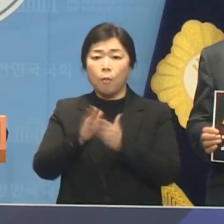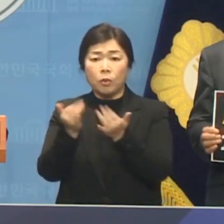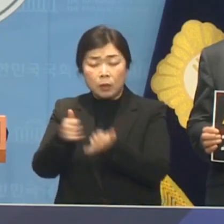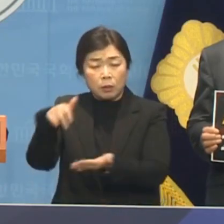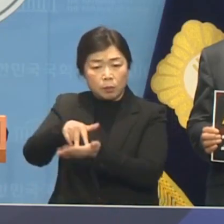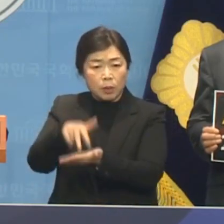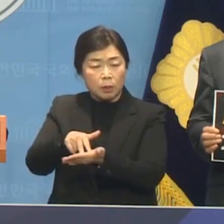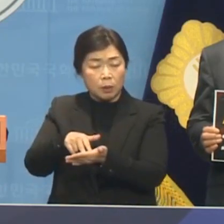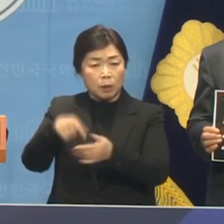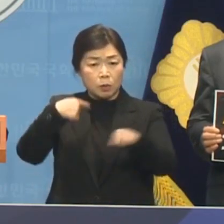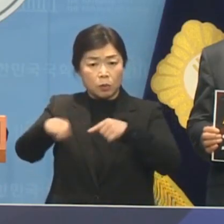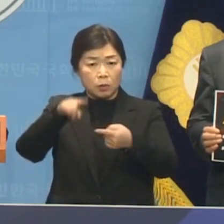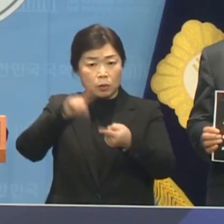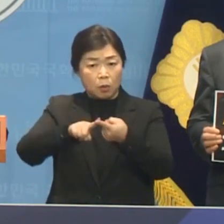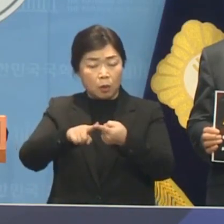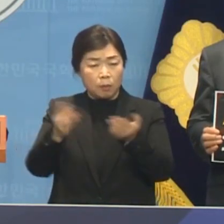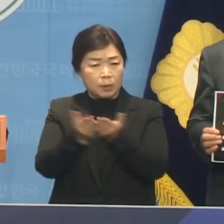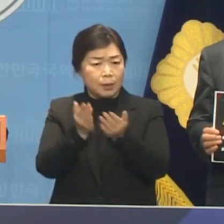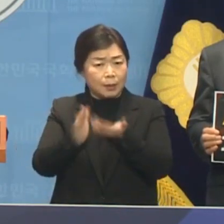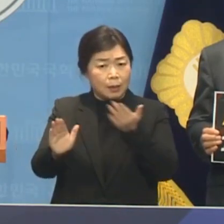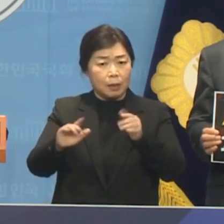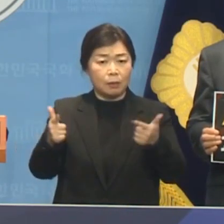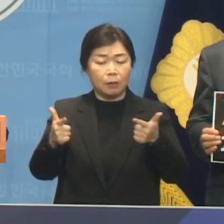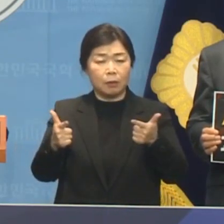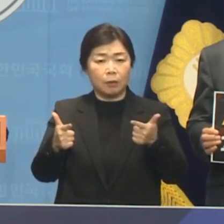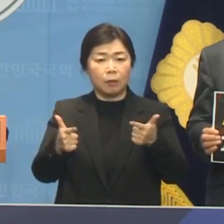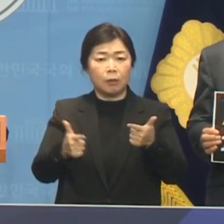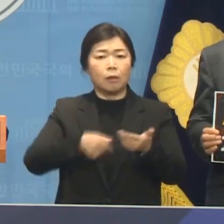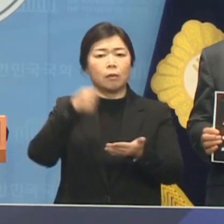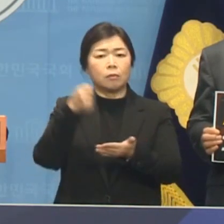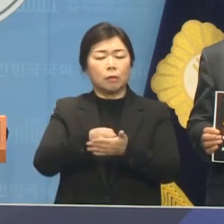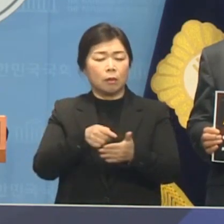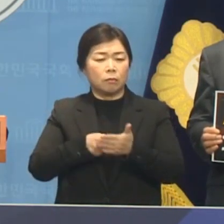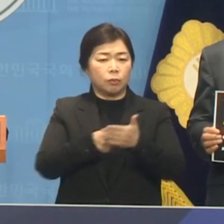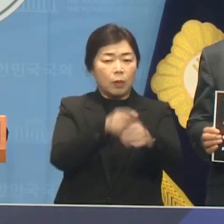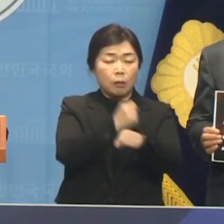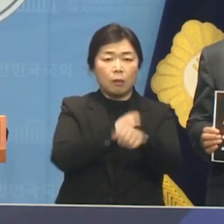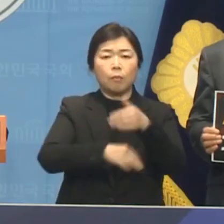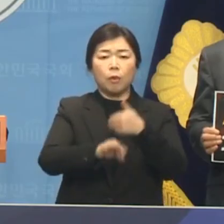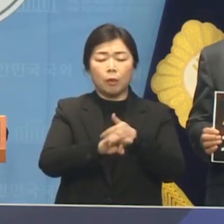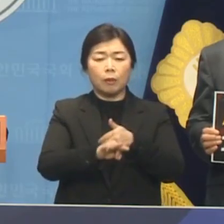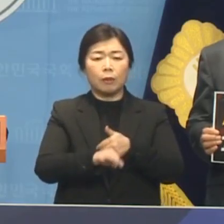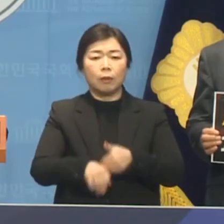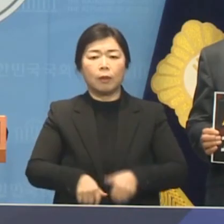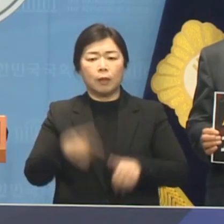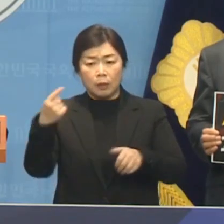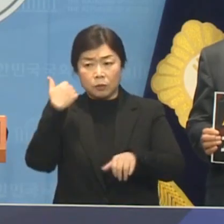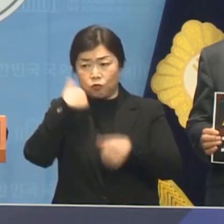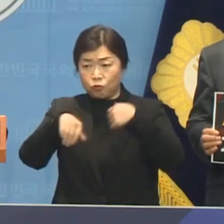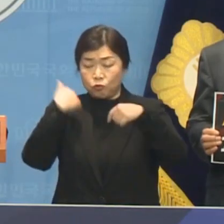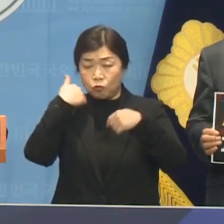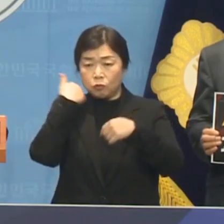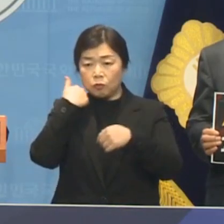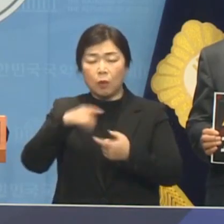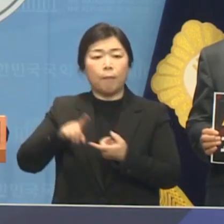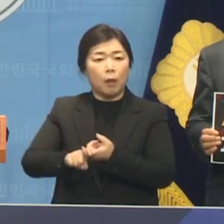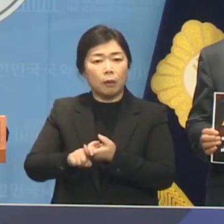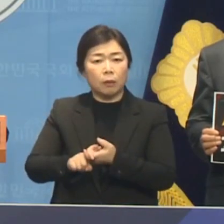성향이나 정치적 압력에 의해 판단한다면 천추의 한이 될 것입니다.